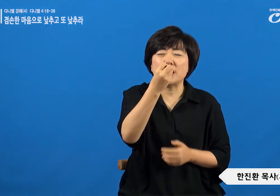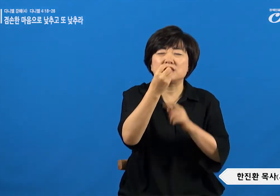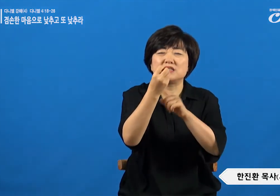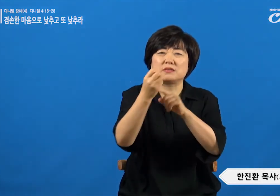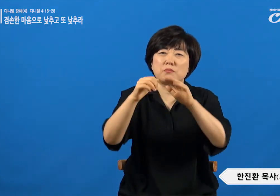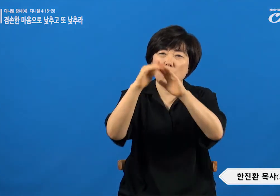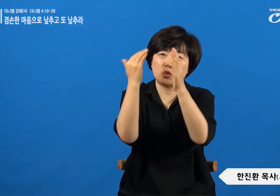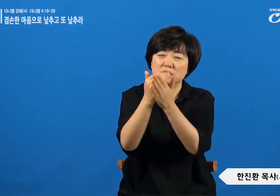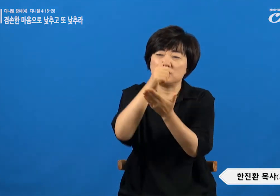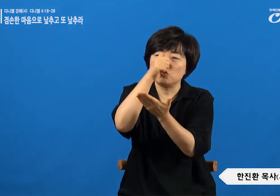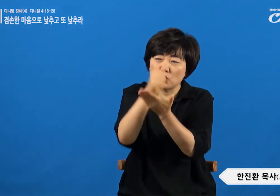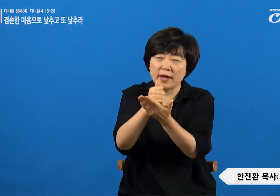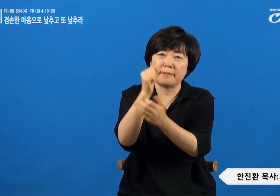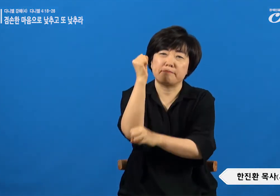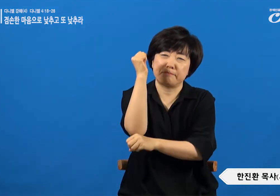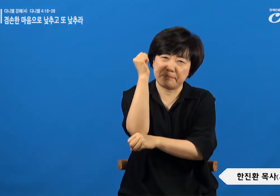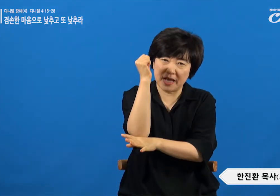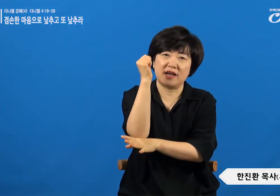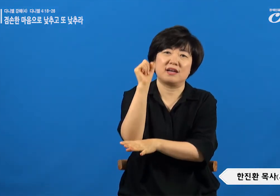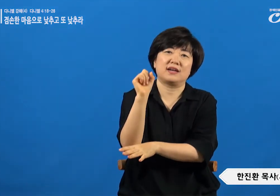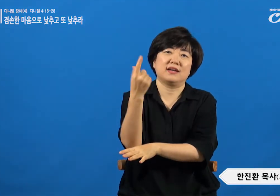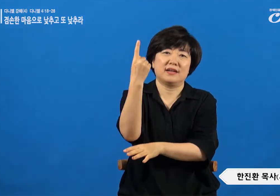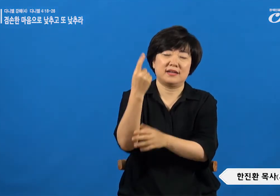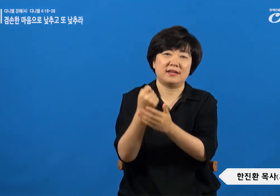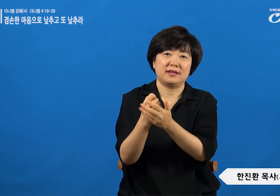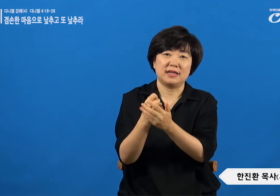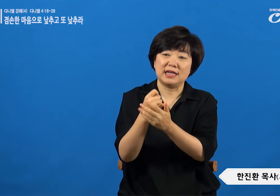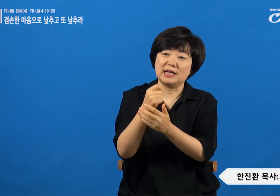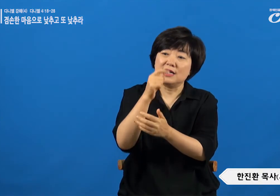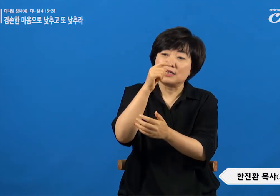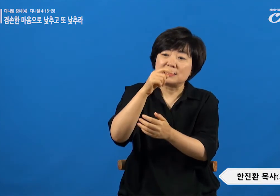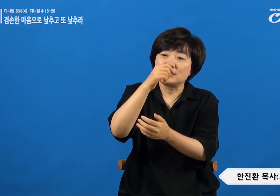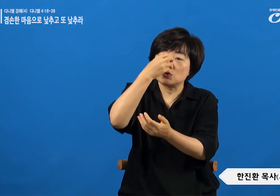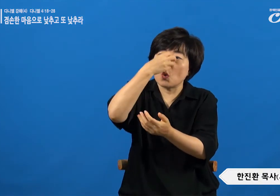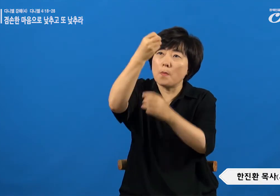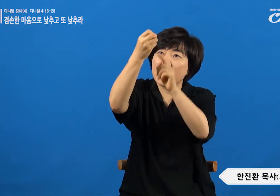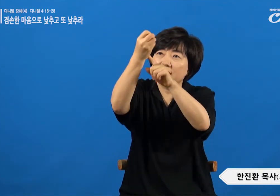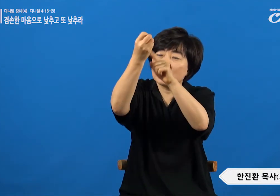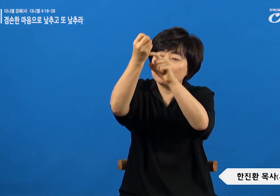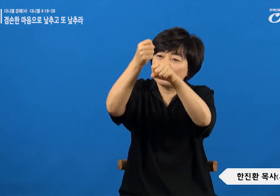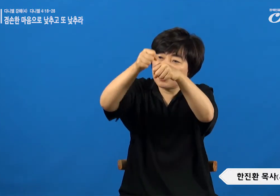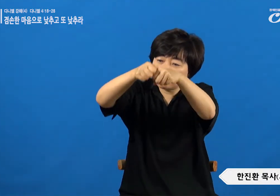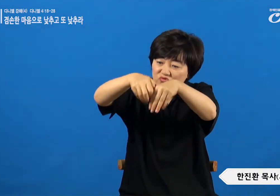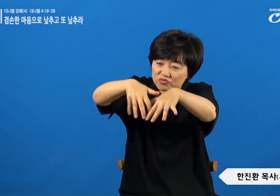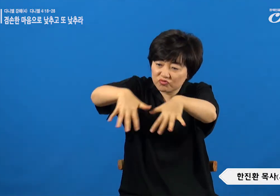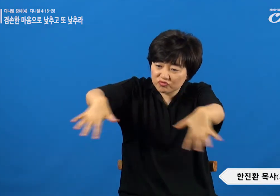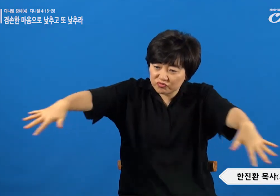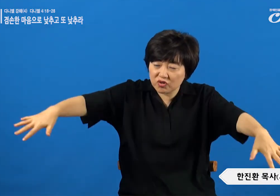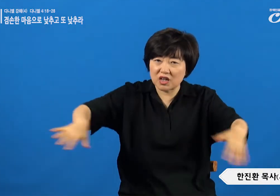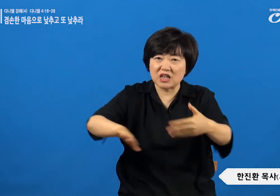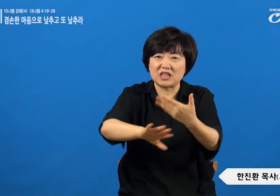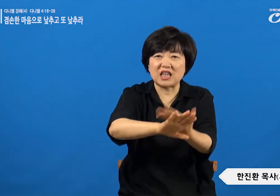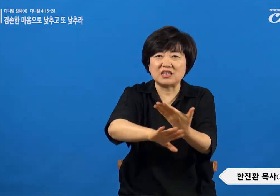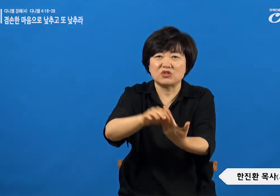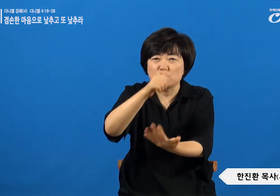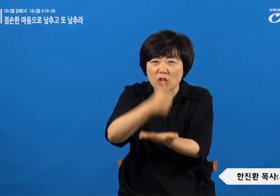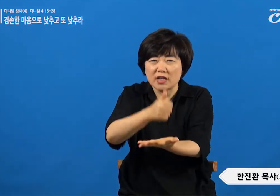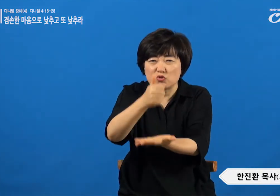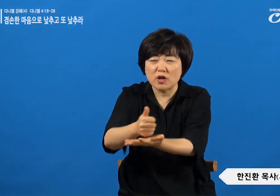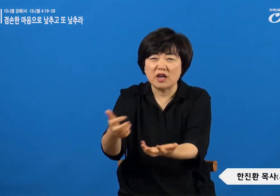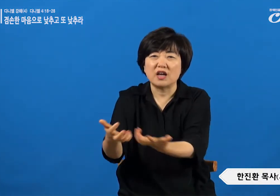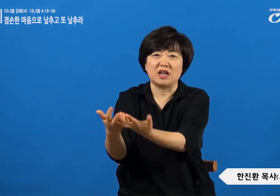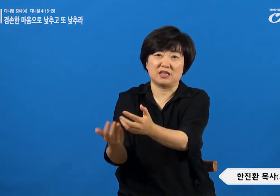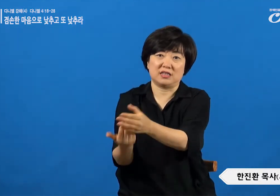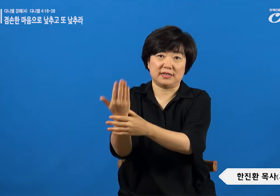교만이 모든 죄의 뿌리입니다. 그 뿌리로부터 다른 죄들이 다 나오는 것입니다. 그래서